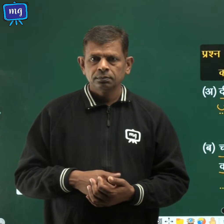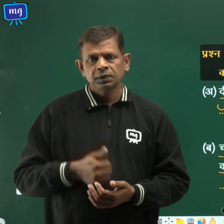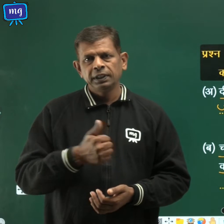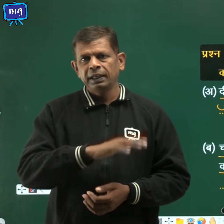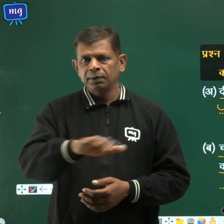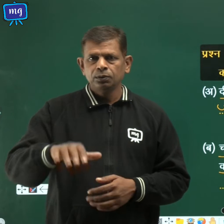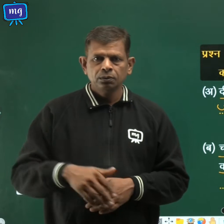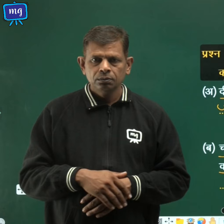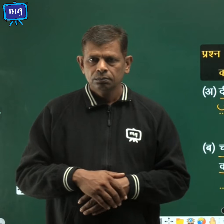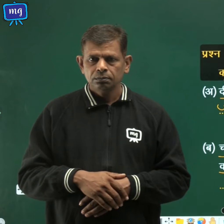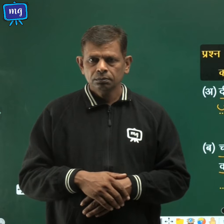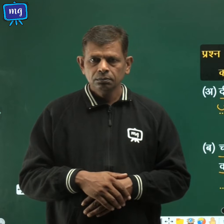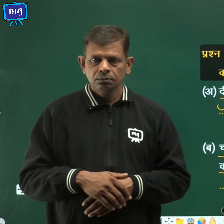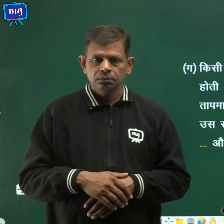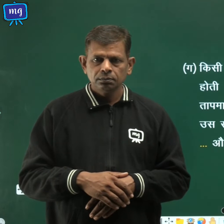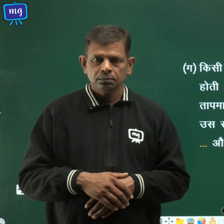ठीक है बच्चों,